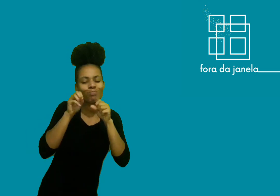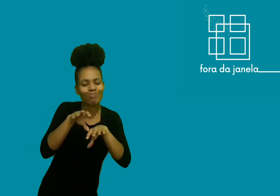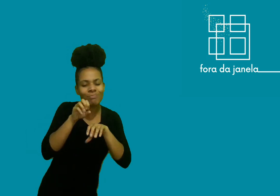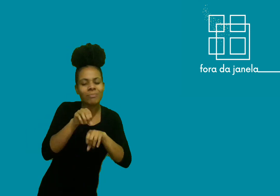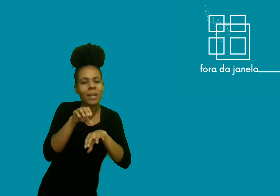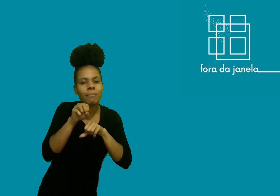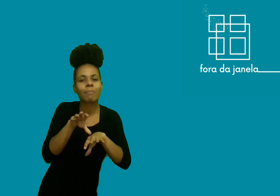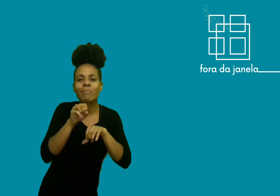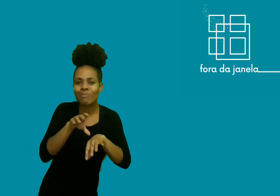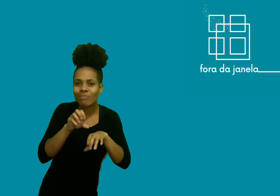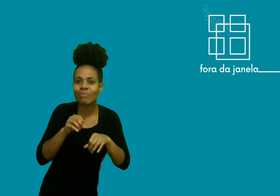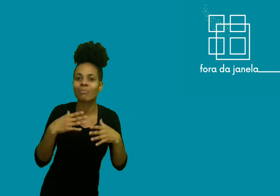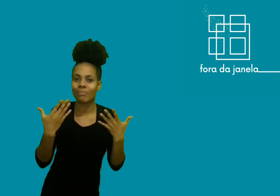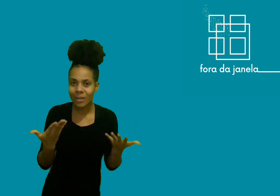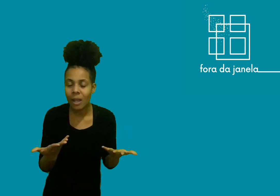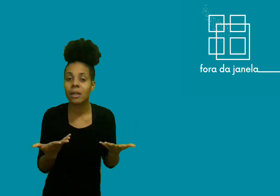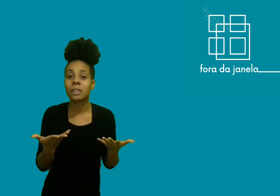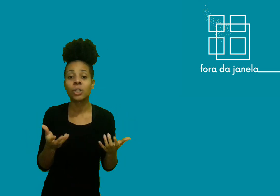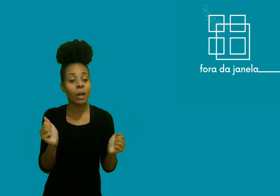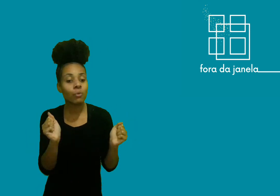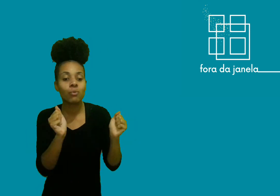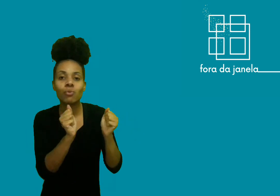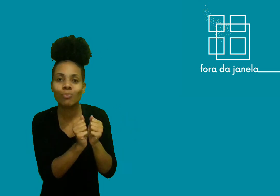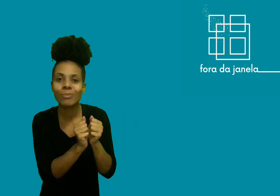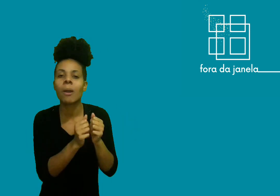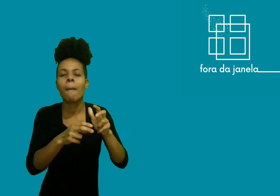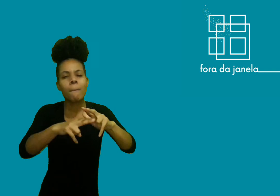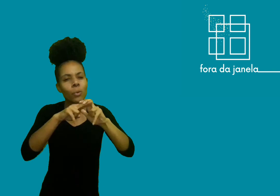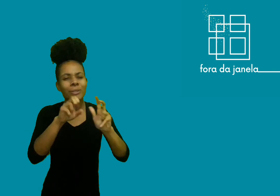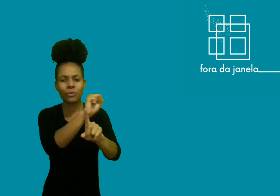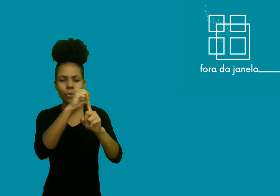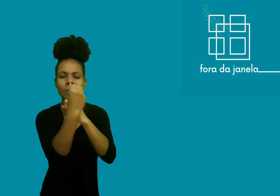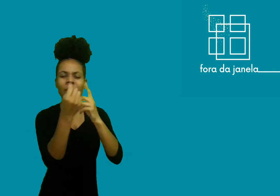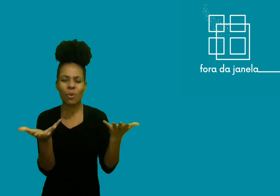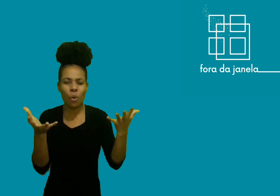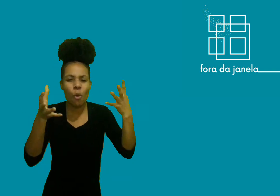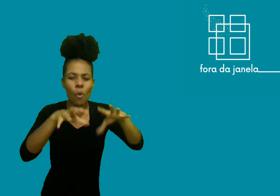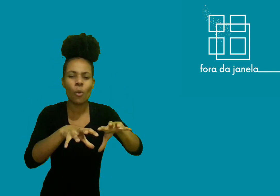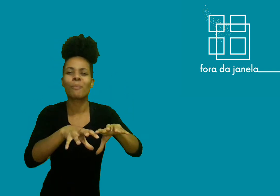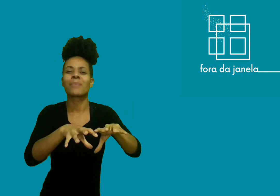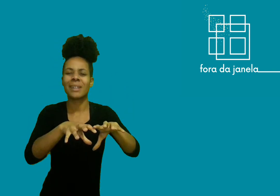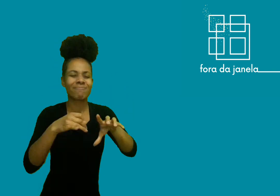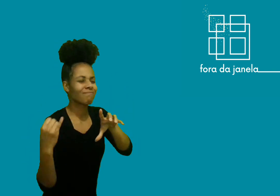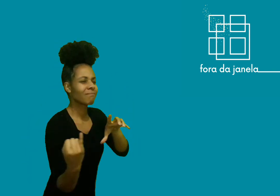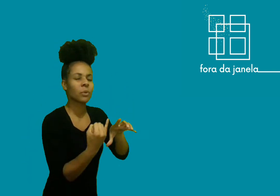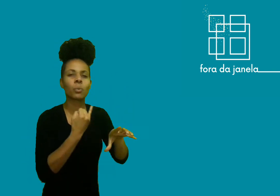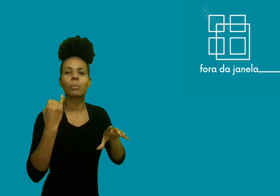falta de informação, às vezes é só preconceito mesmo. E é por isso que a inclusão na educação é tão importante, né? Já começar desde